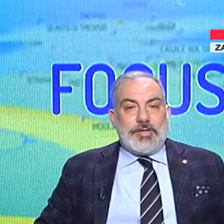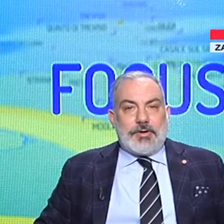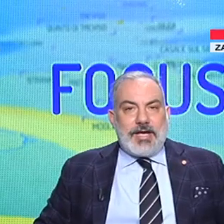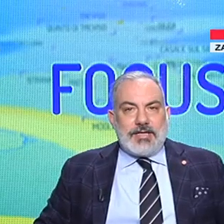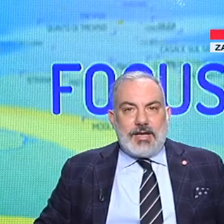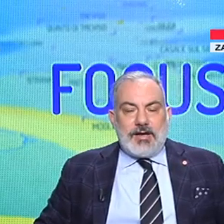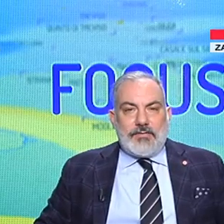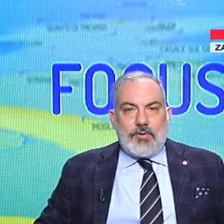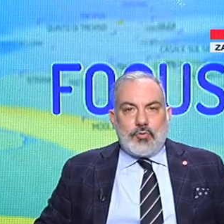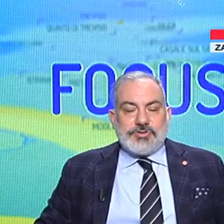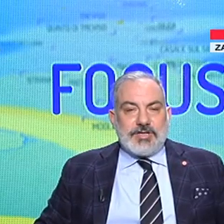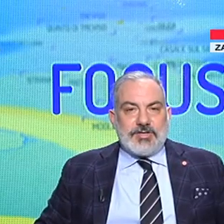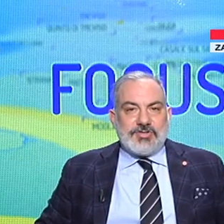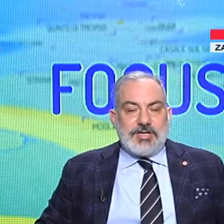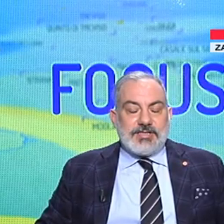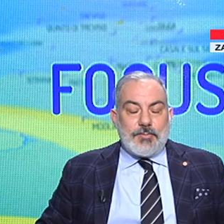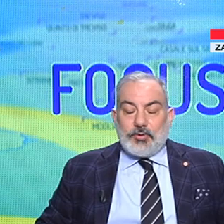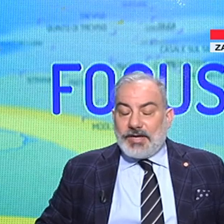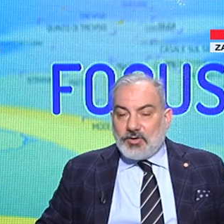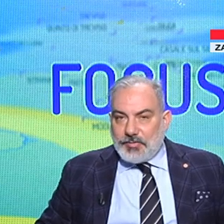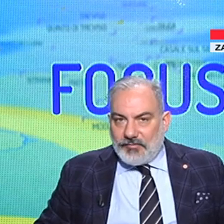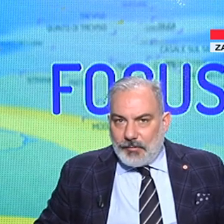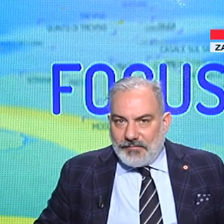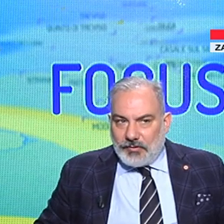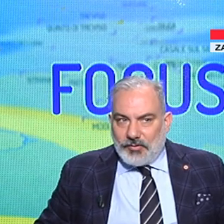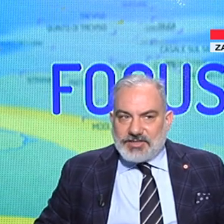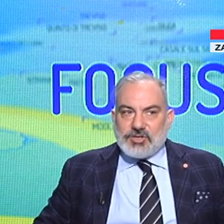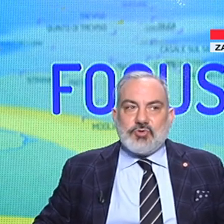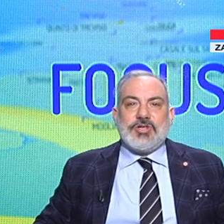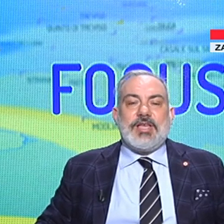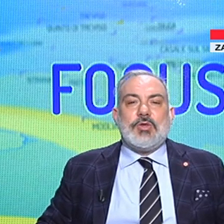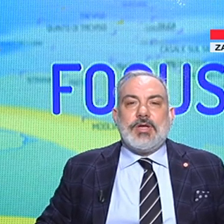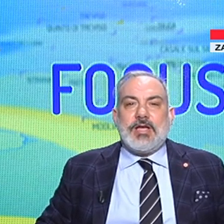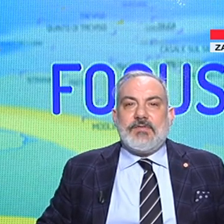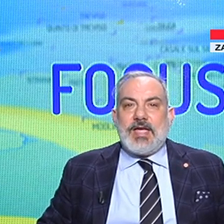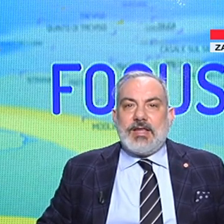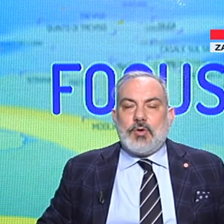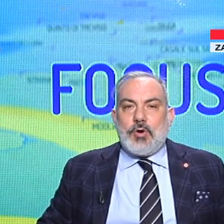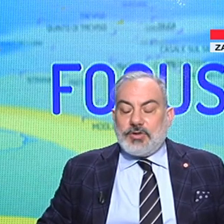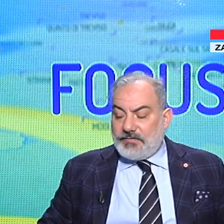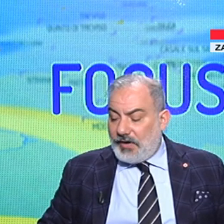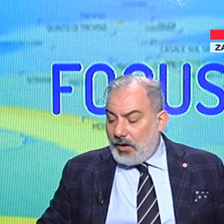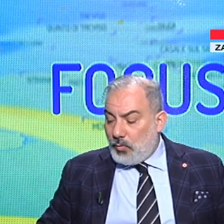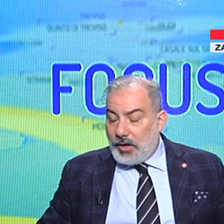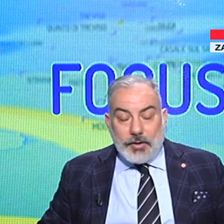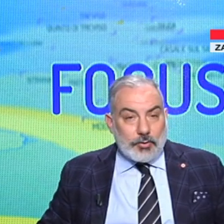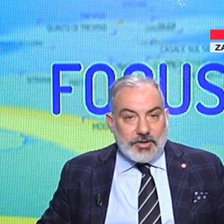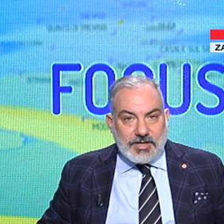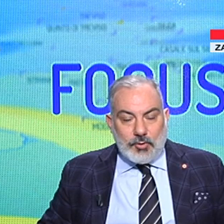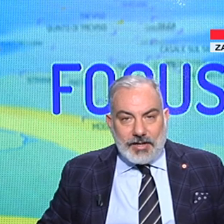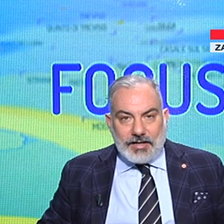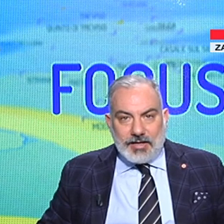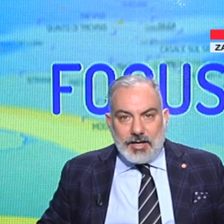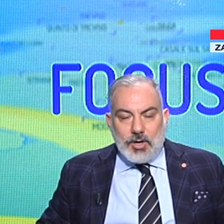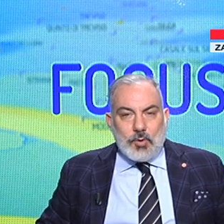Buongiorno, bentornati al Focus TG. Siamo in onda anche oggi per informarvi di quello che sta succedendo in Veneto. Fra un quarto d'ora